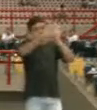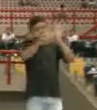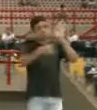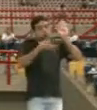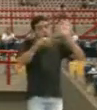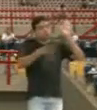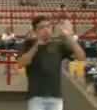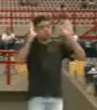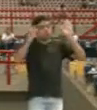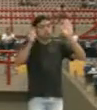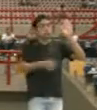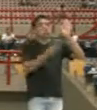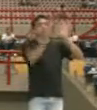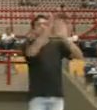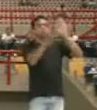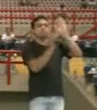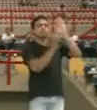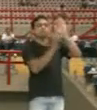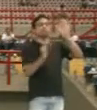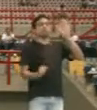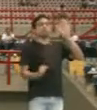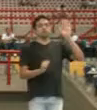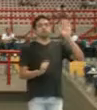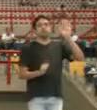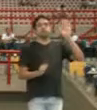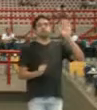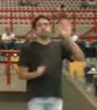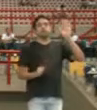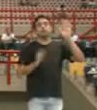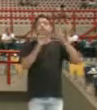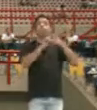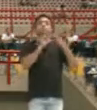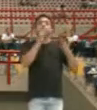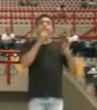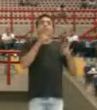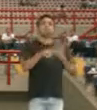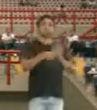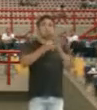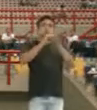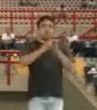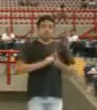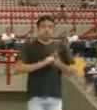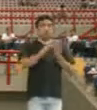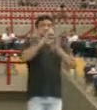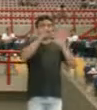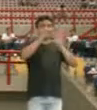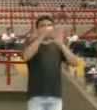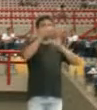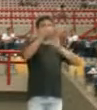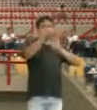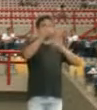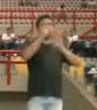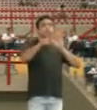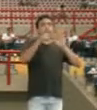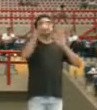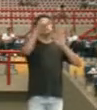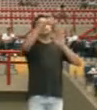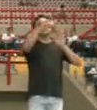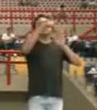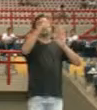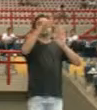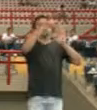mais detalhes. Não tem nenhum problema. Então, se eu antecipar na entrada elementos da